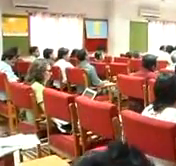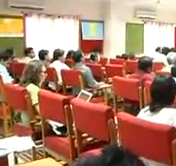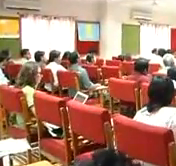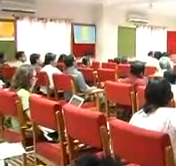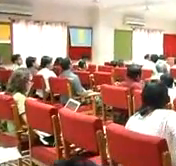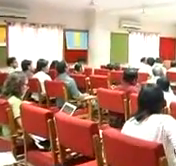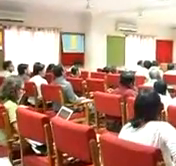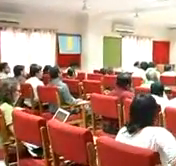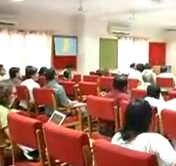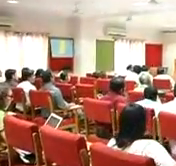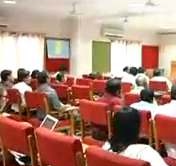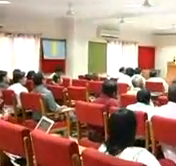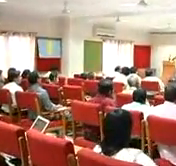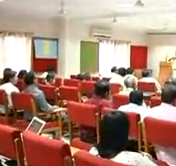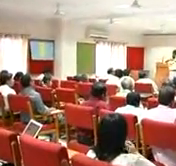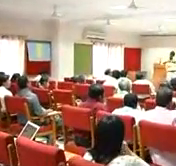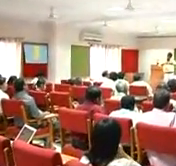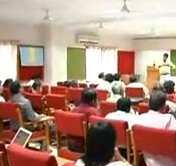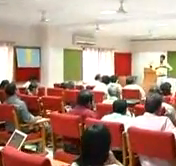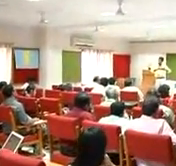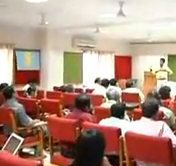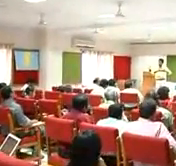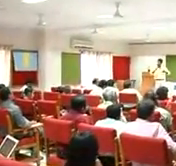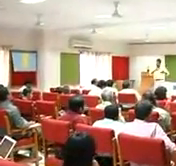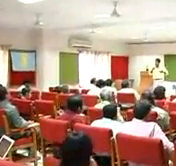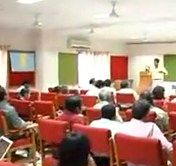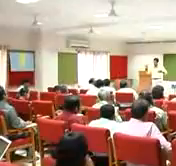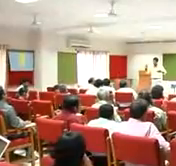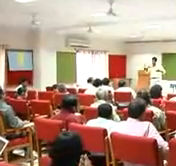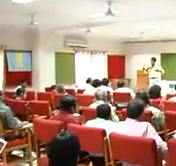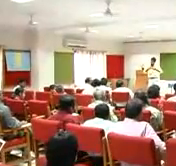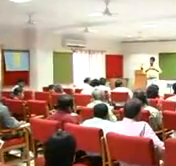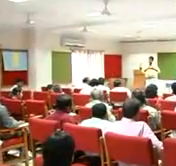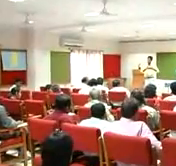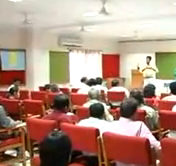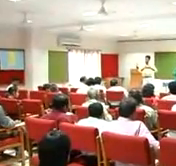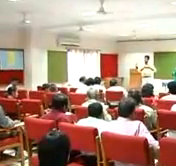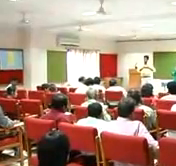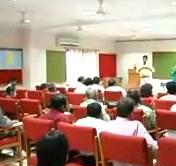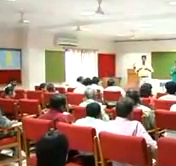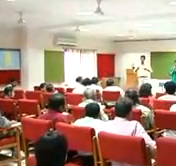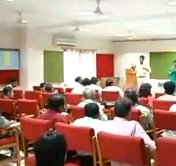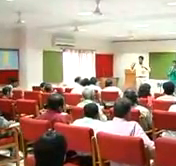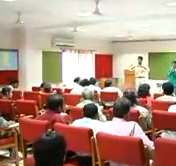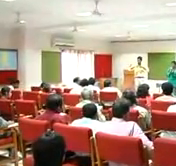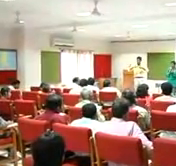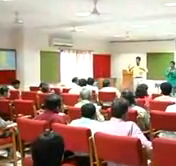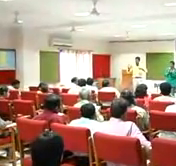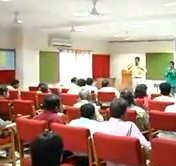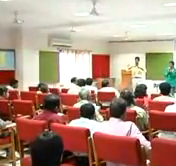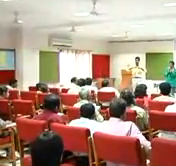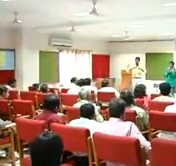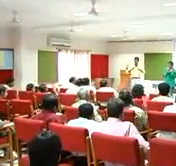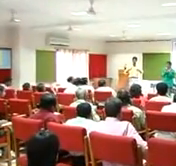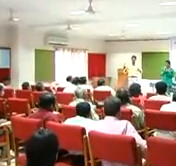टेक्नोलॉजी प्लेइंग अप एज यूजुअल। आप लोग का इतना तक कोई क्वेश्चन है, कोई दुविधा है, कोई डिलेमा